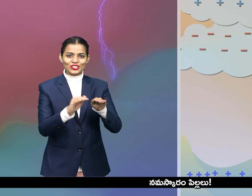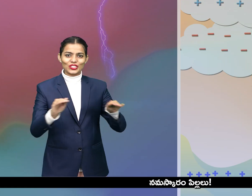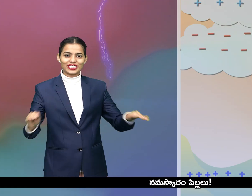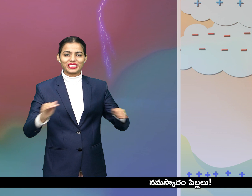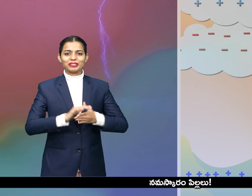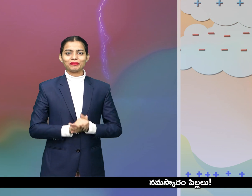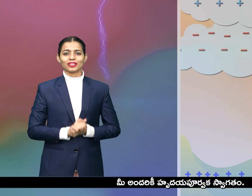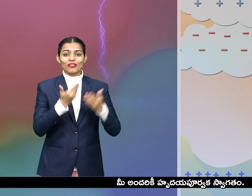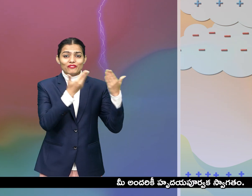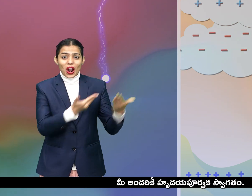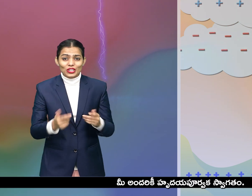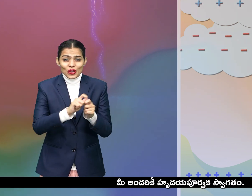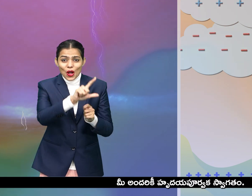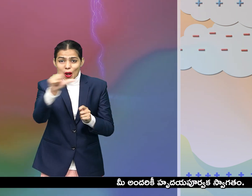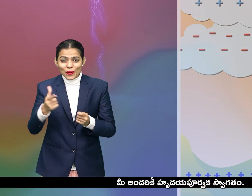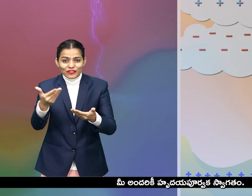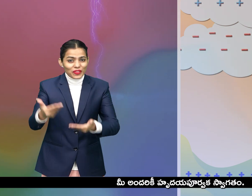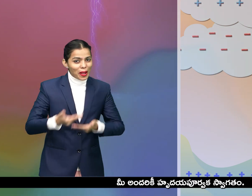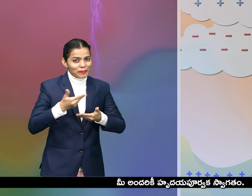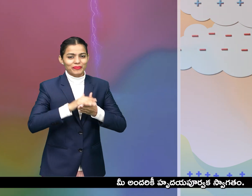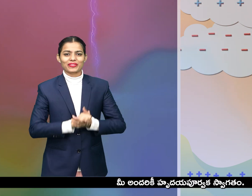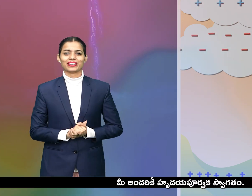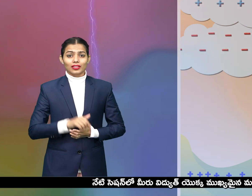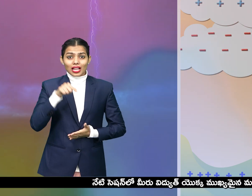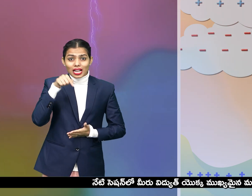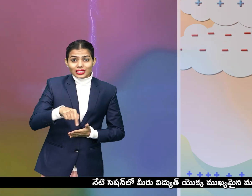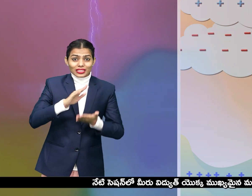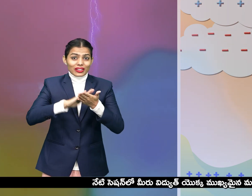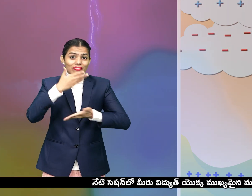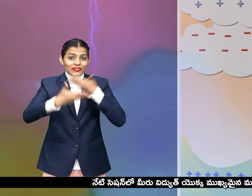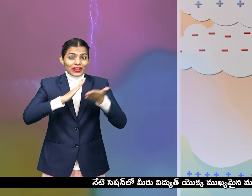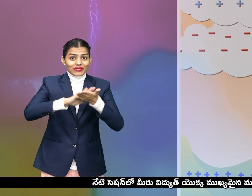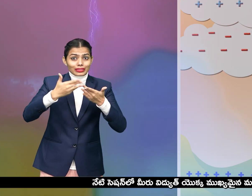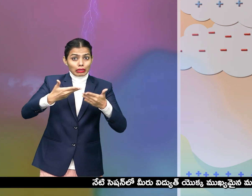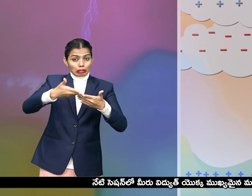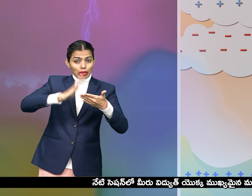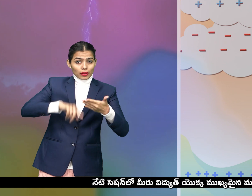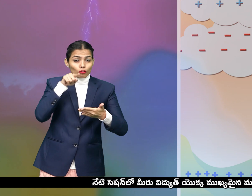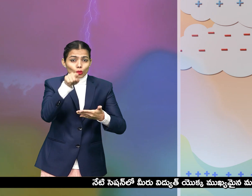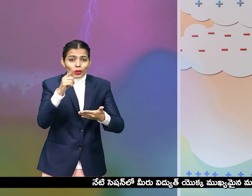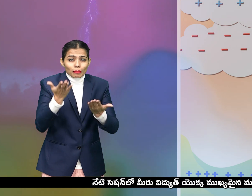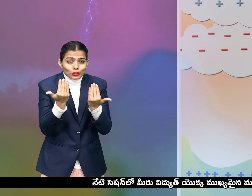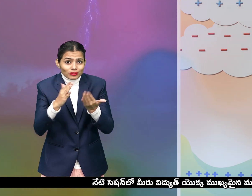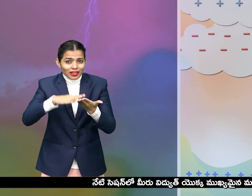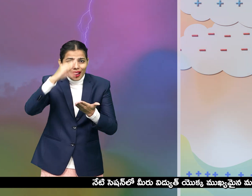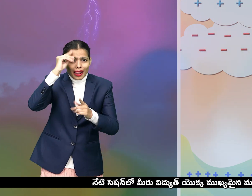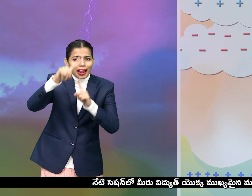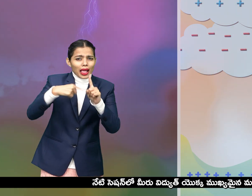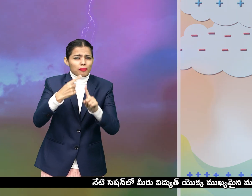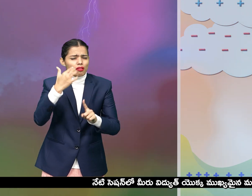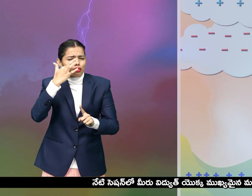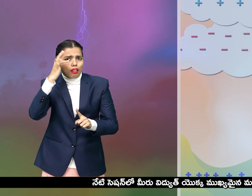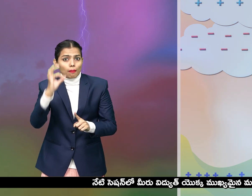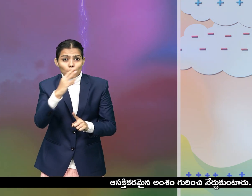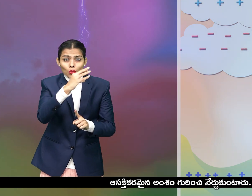నమస్కారం పిల్లలు, మీ అందరికీ హృదయపూర్వక స్వాగతం. నేటి సెషన్లో మీరు విద్యుత్ యొక్క